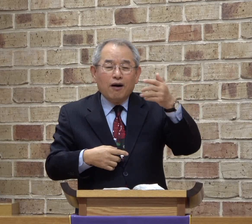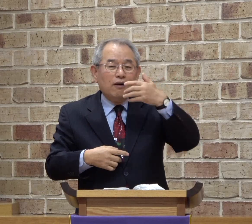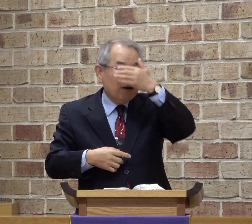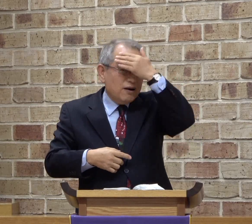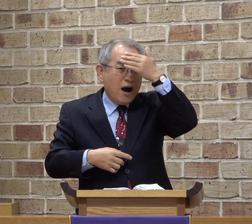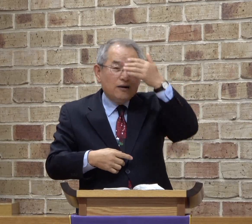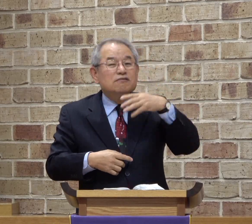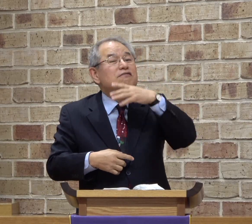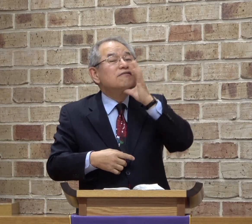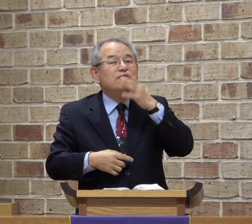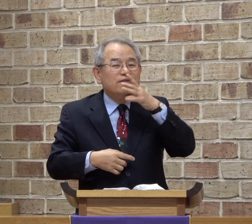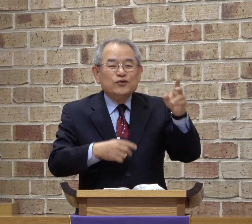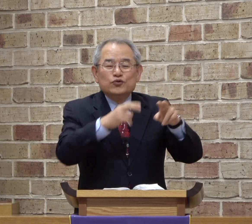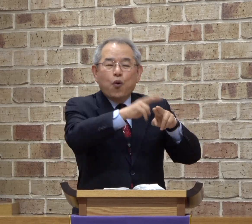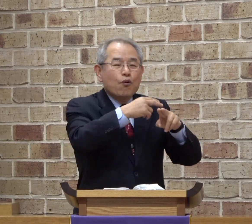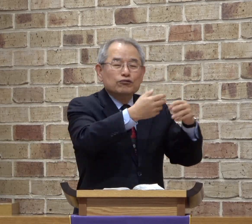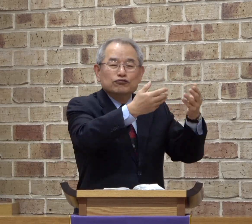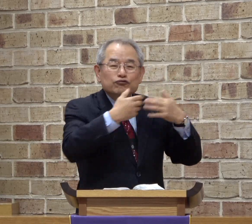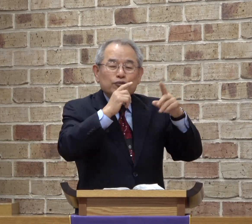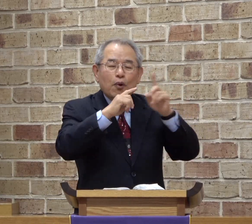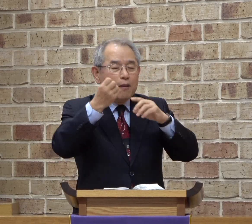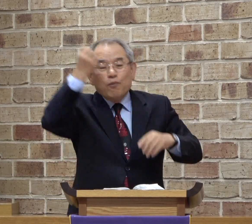이 책을 살펴보면